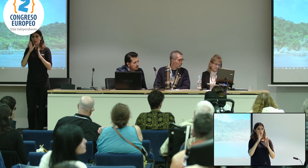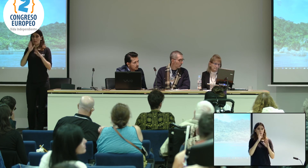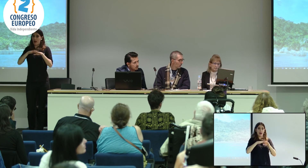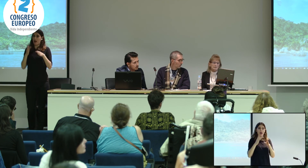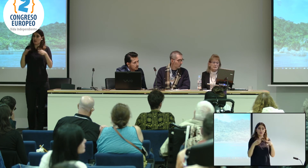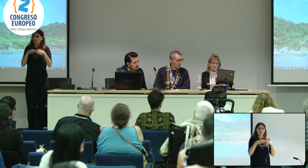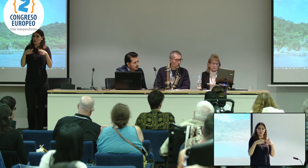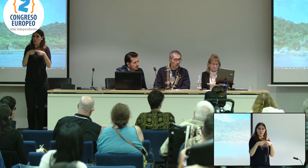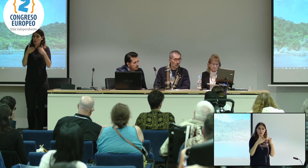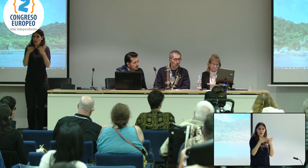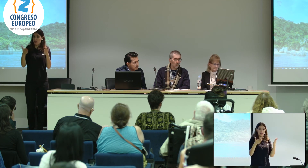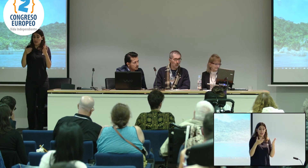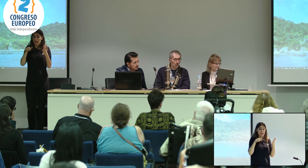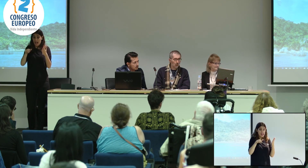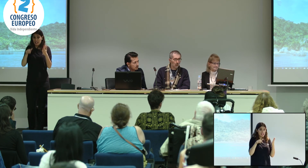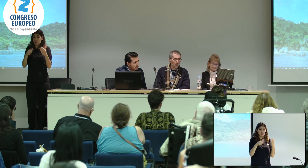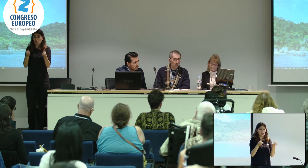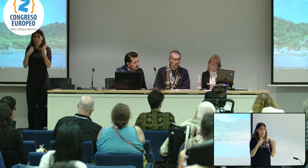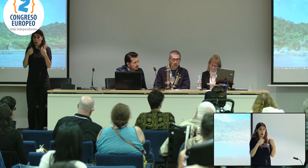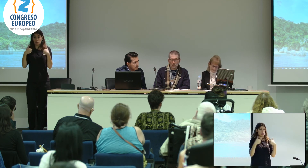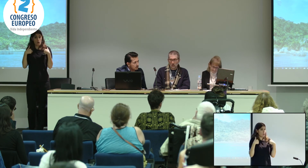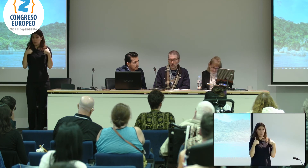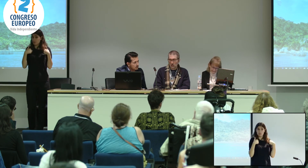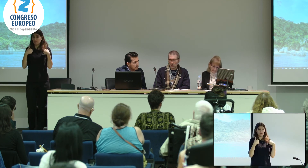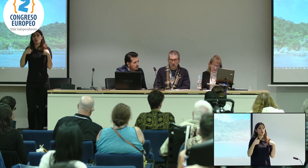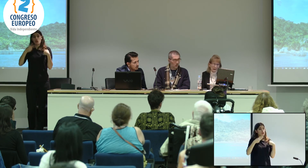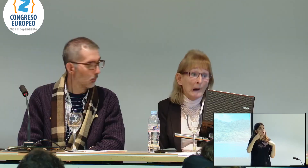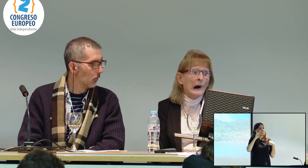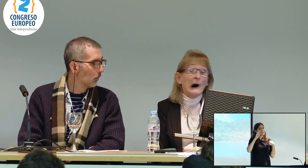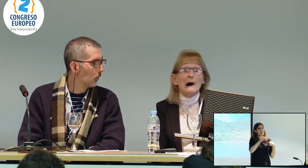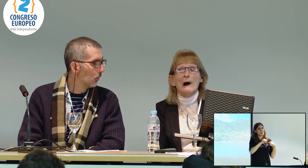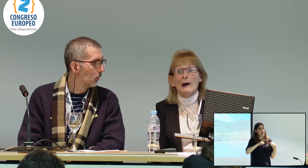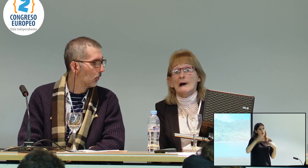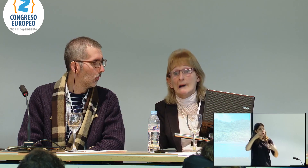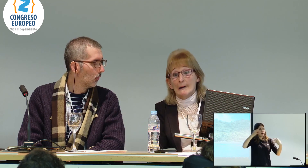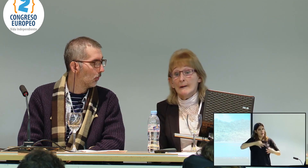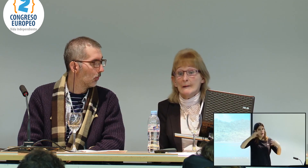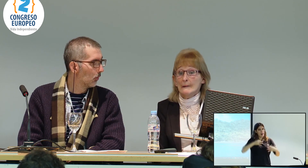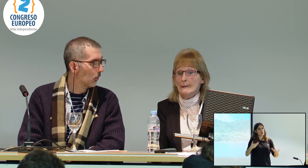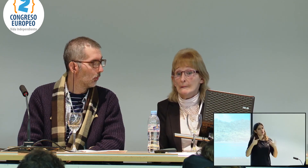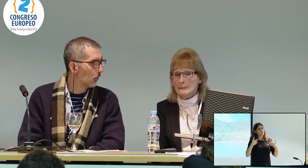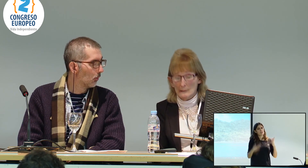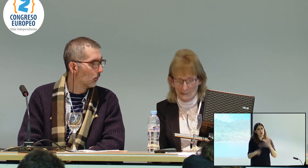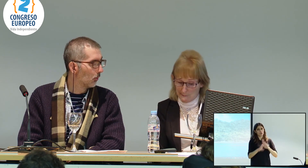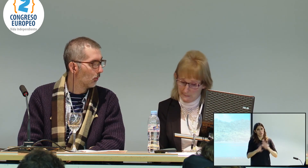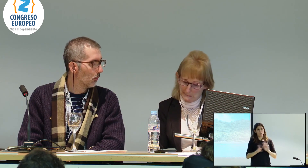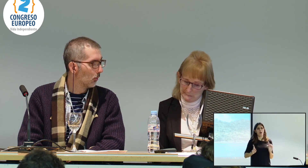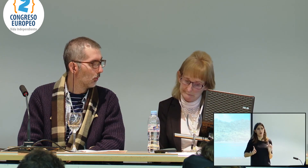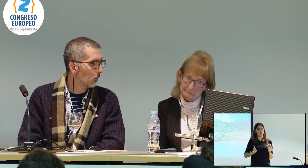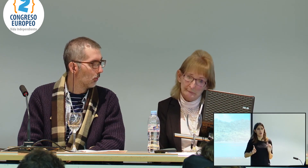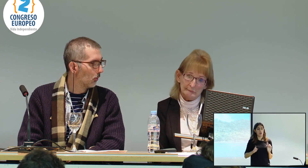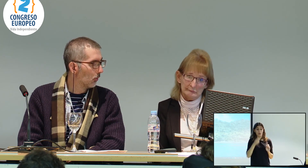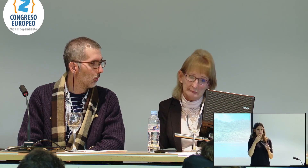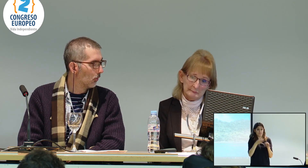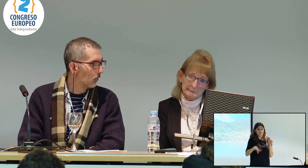comunidad. Esto no me lo ha contado nadie. Lo he vivido y lo sigo padeciendo. Lamentablemente, mientras